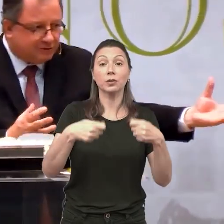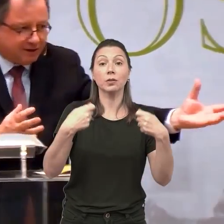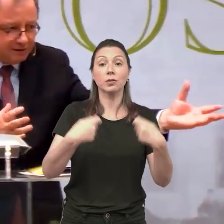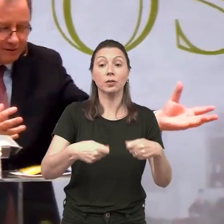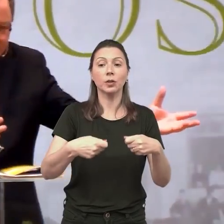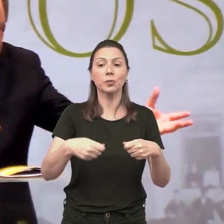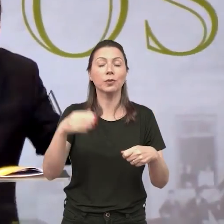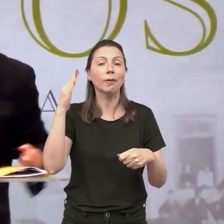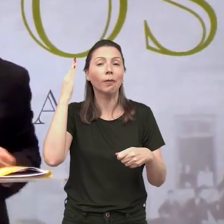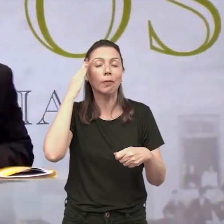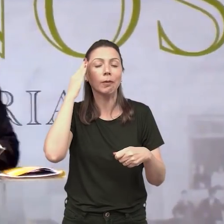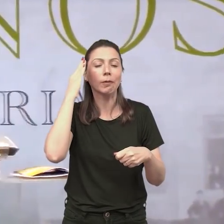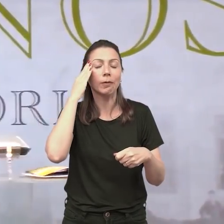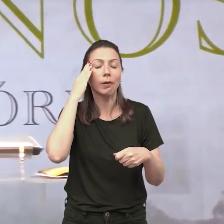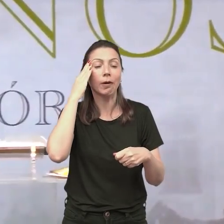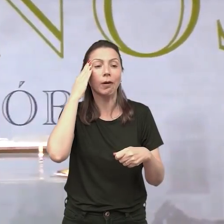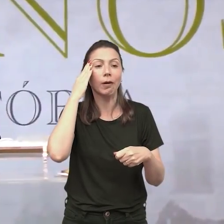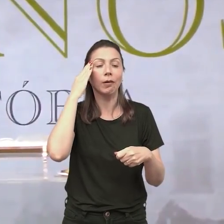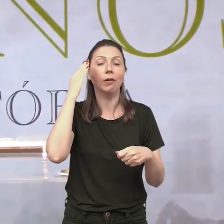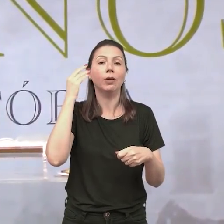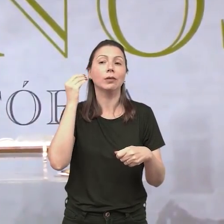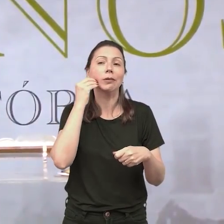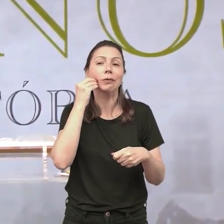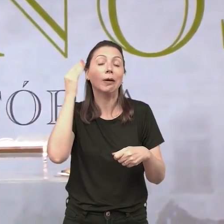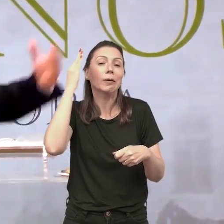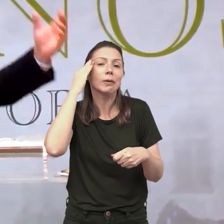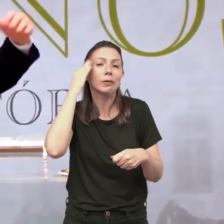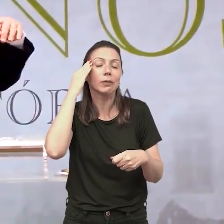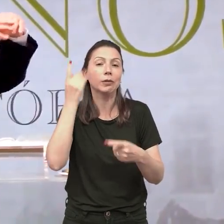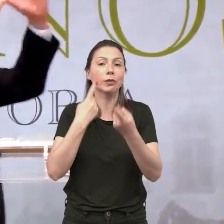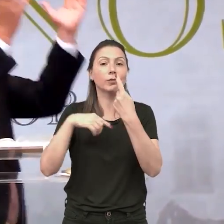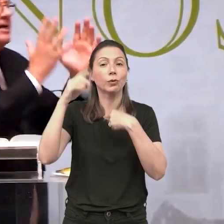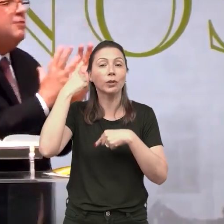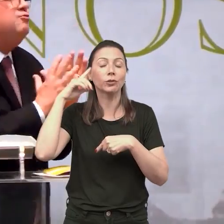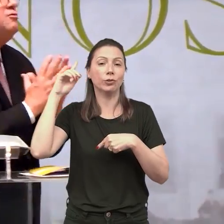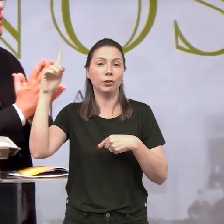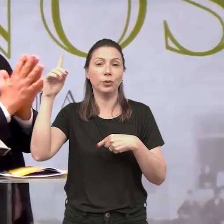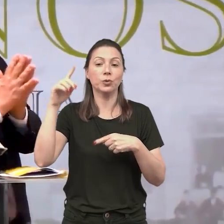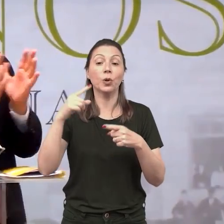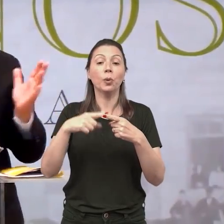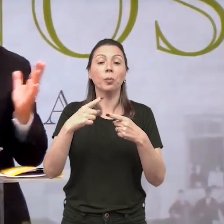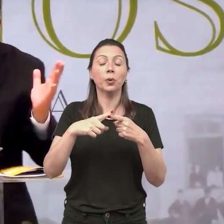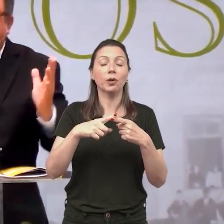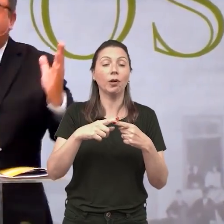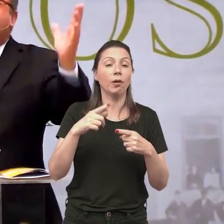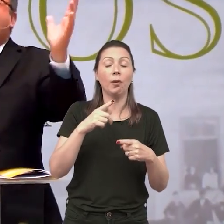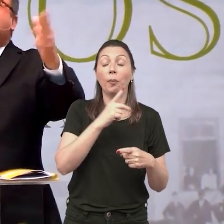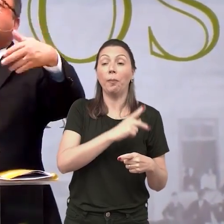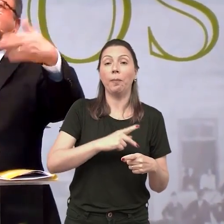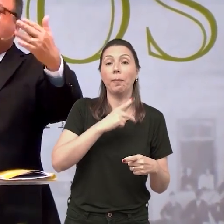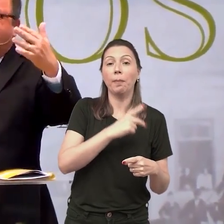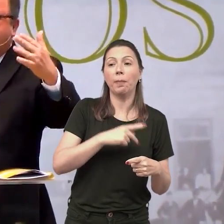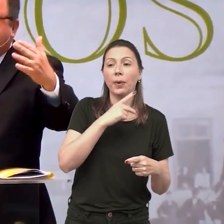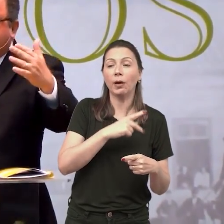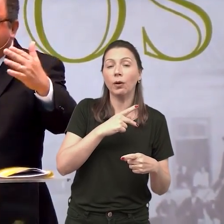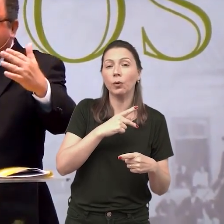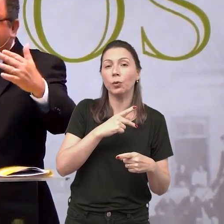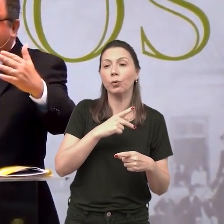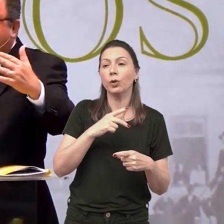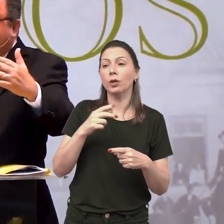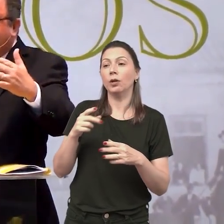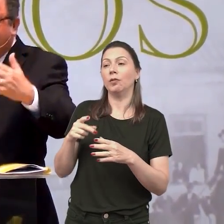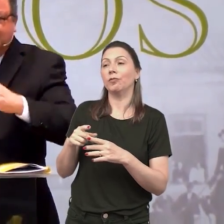para aqui, Deus não quis. Eu quis para cá, Deus não deixou. Agora aparece esse camarada que eu nunca vi num sonho, dizendo, passa a Macedônia